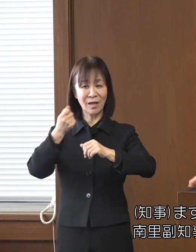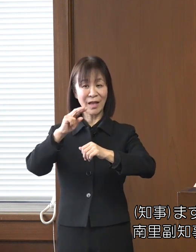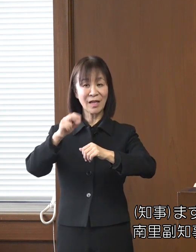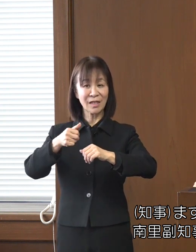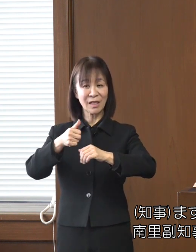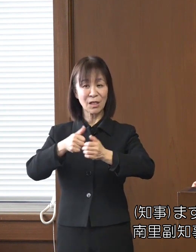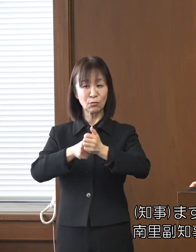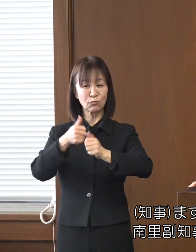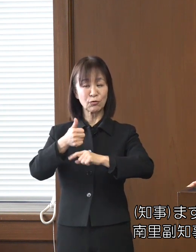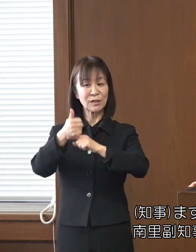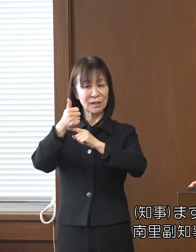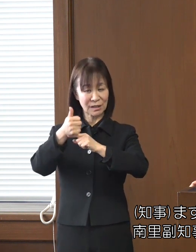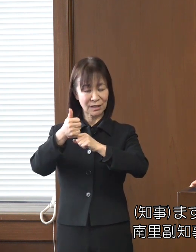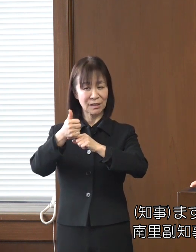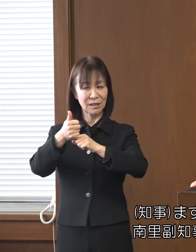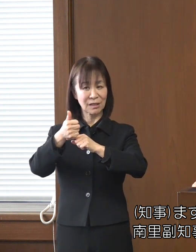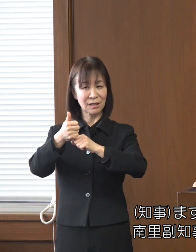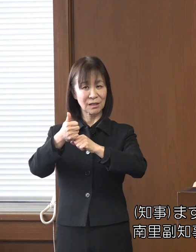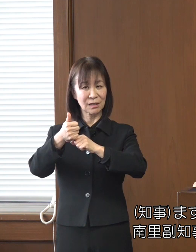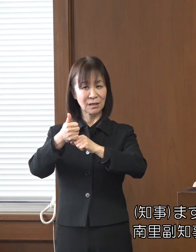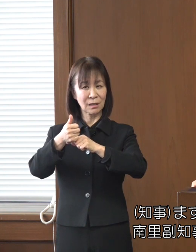が